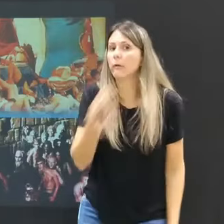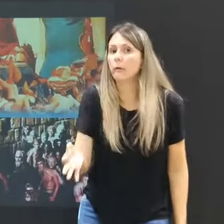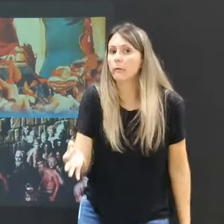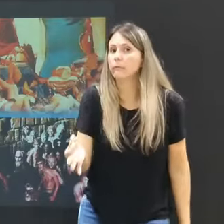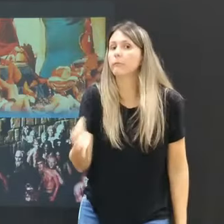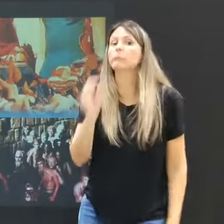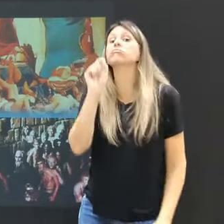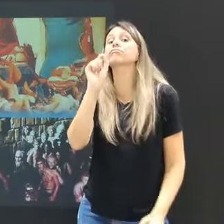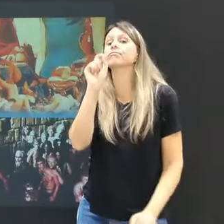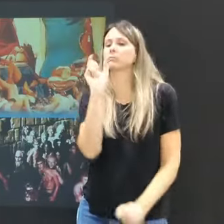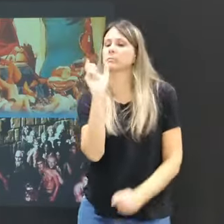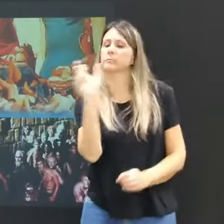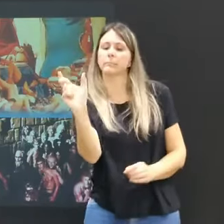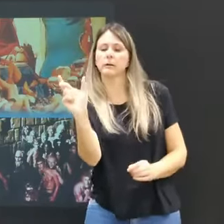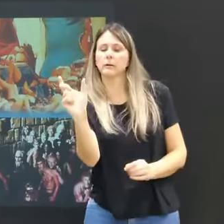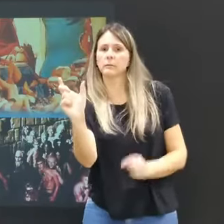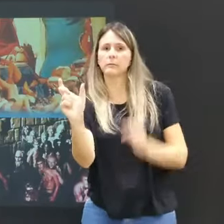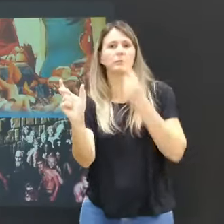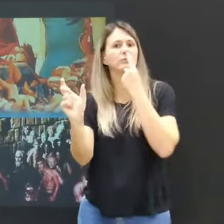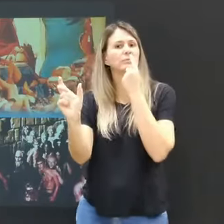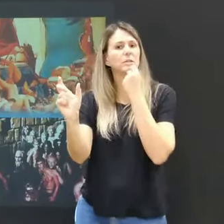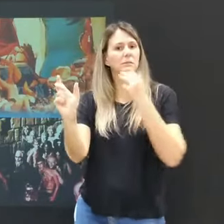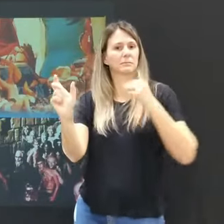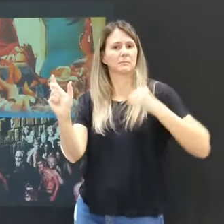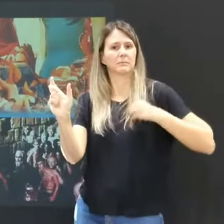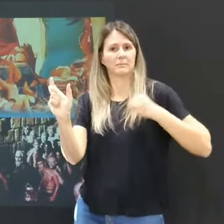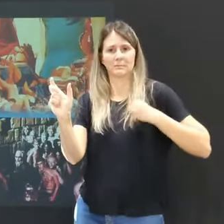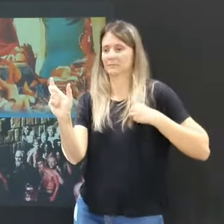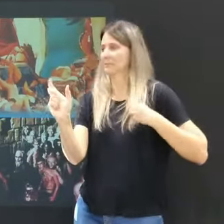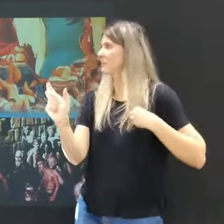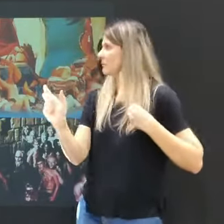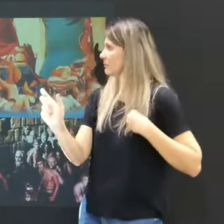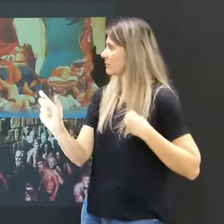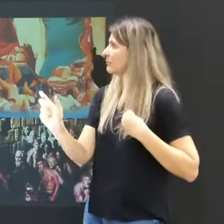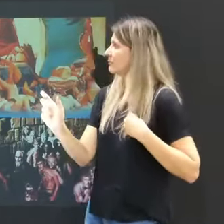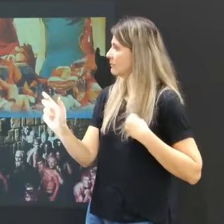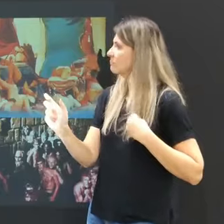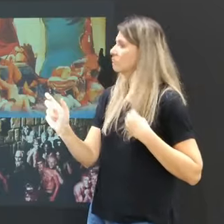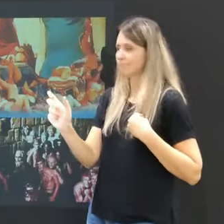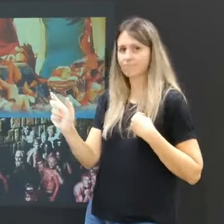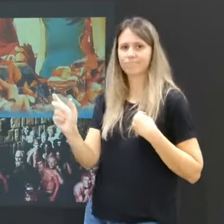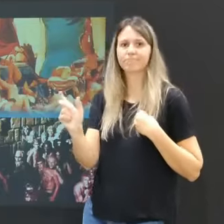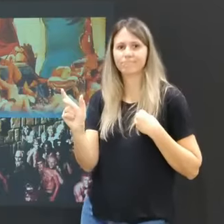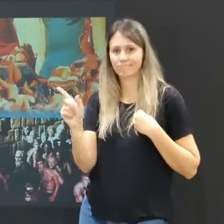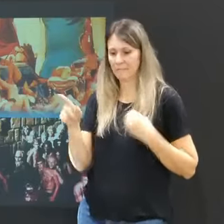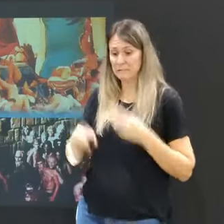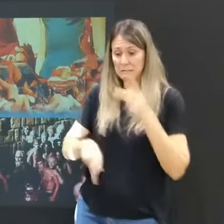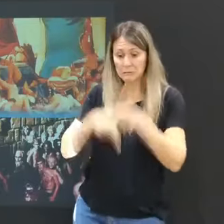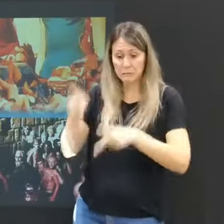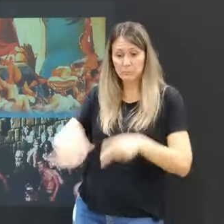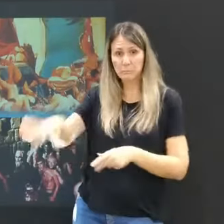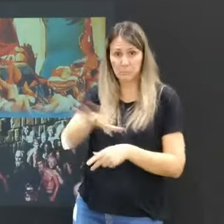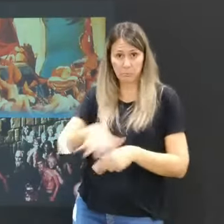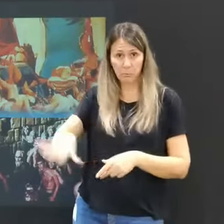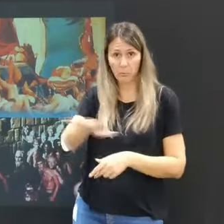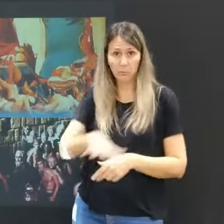Era um lugar horrível. Tá vendo a palavra em vermelho mais uma vez? Pecado. O povo vivia